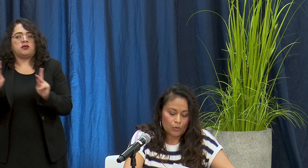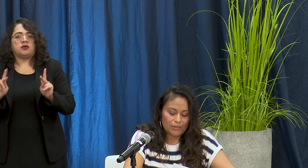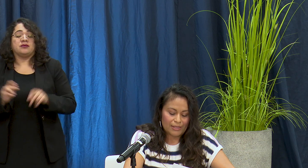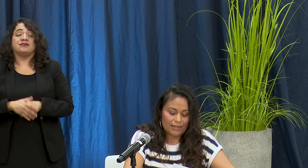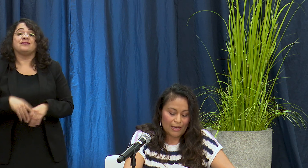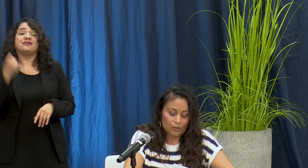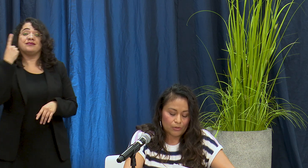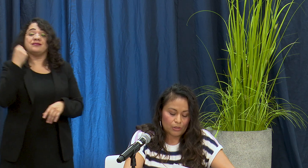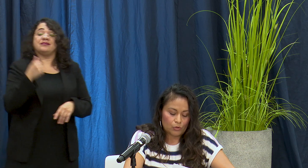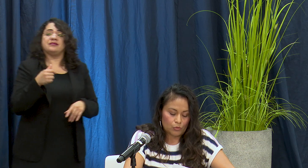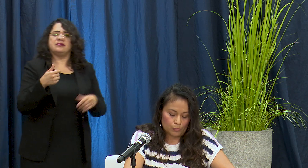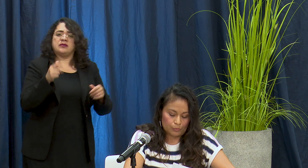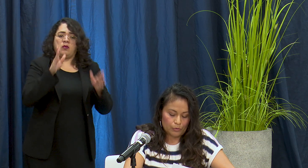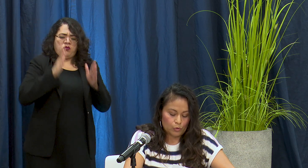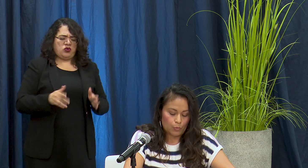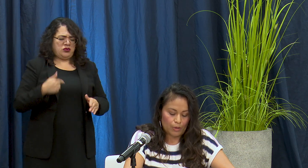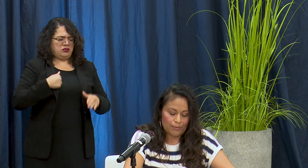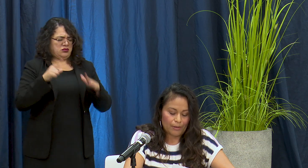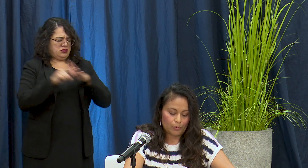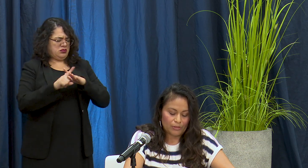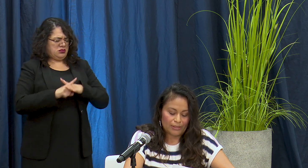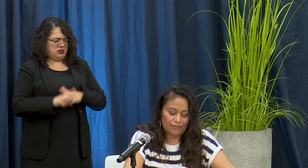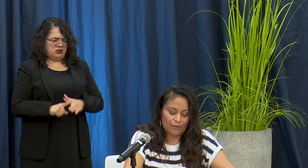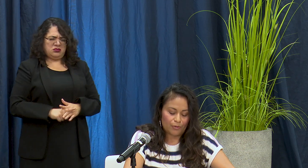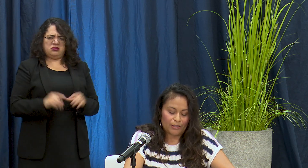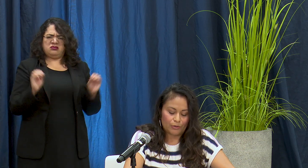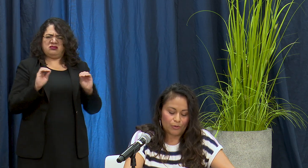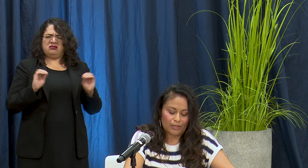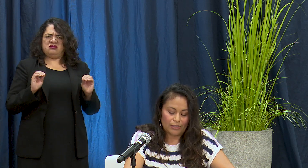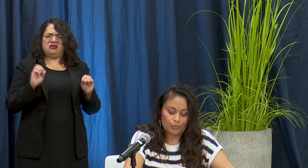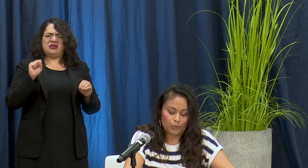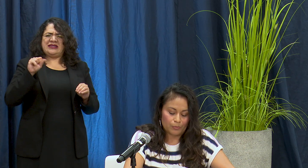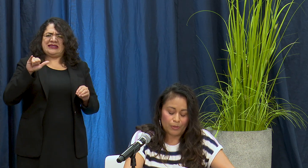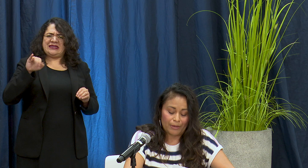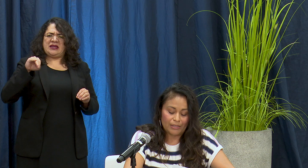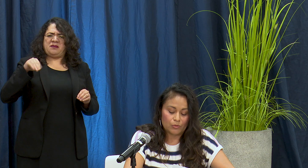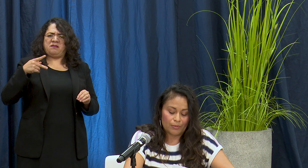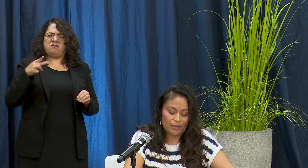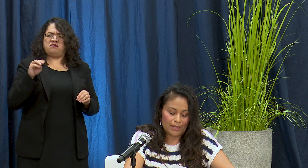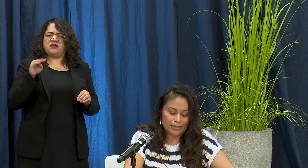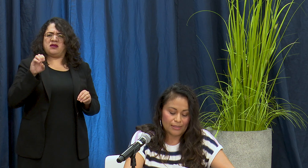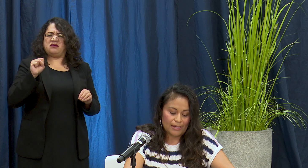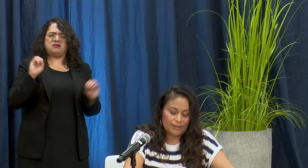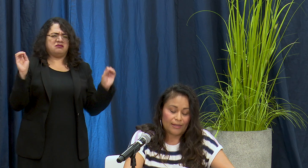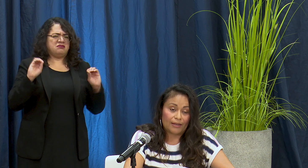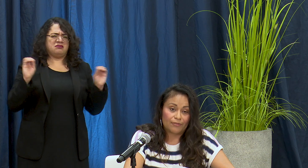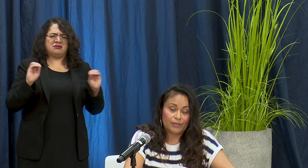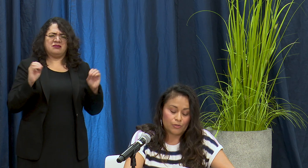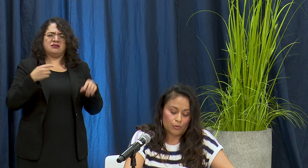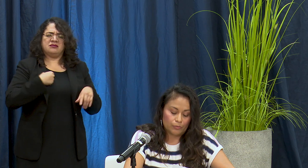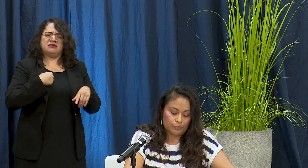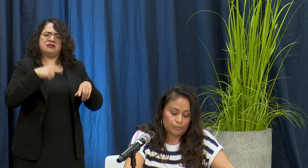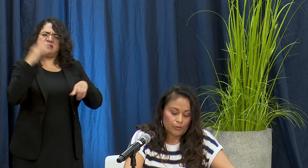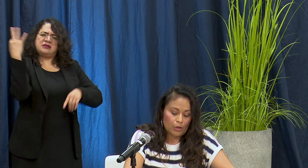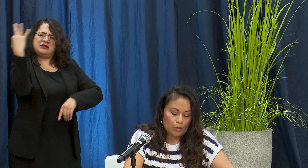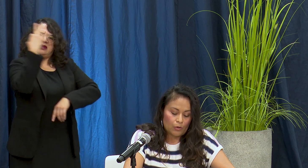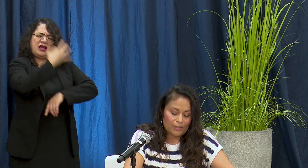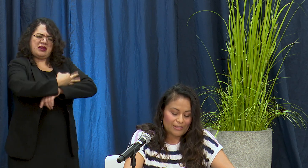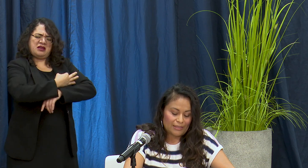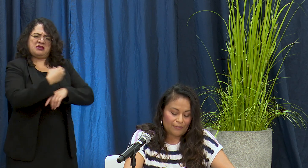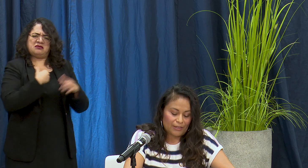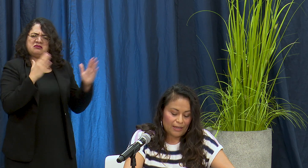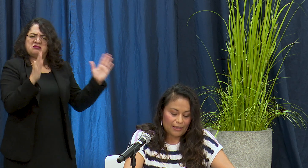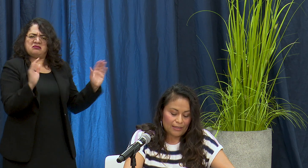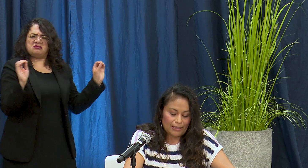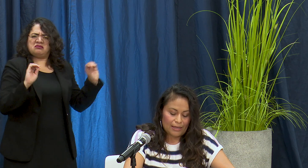síntomas, no está claro si su prueba positiva fue dentro de las primeras 9 días de la infección, lo